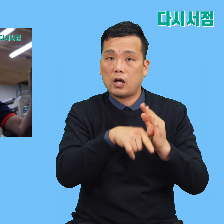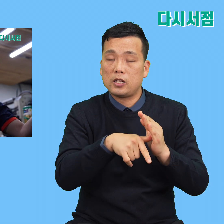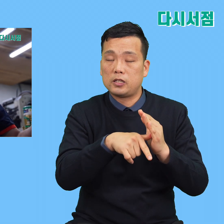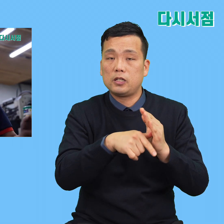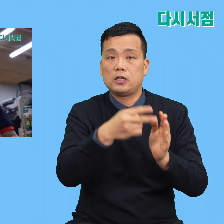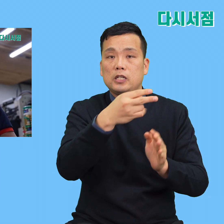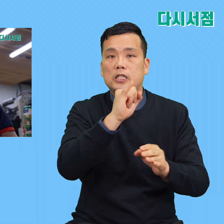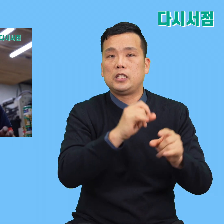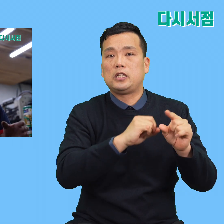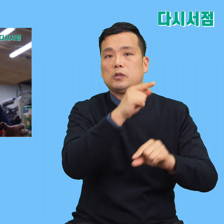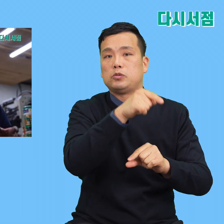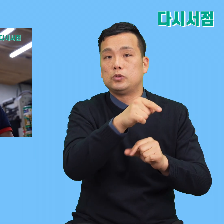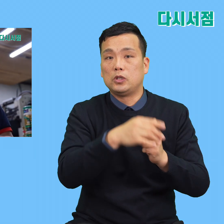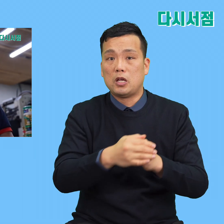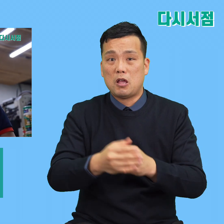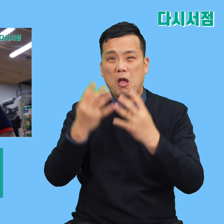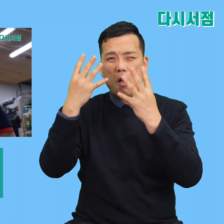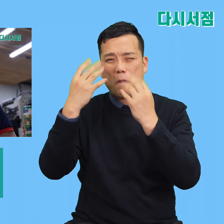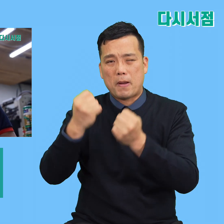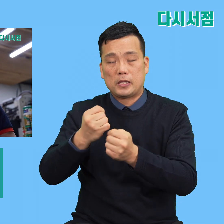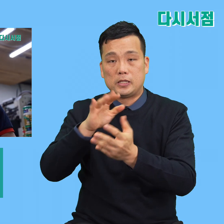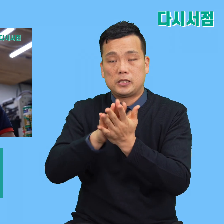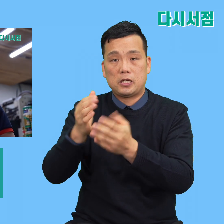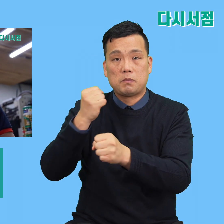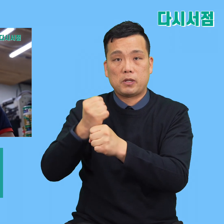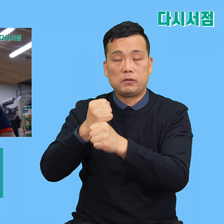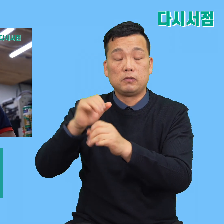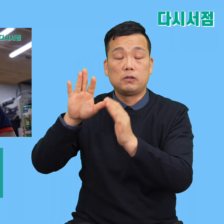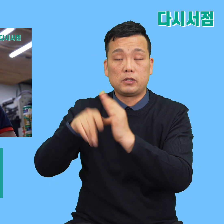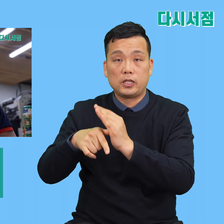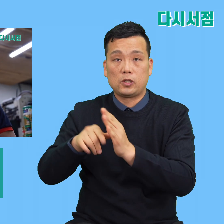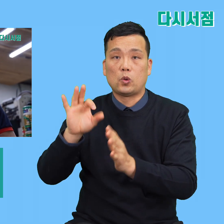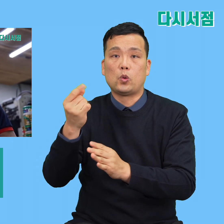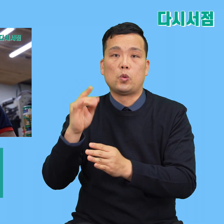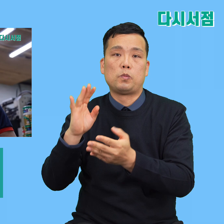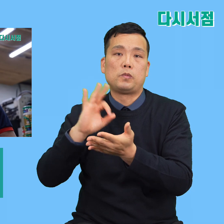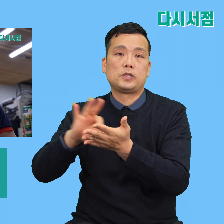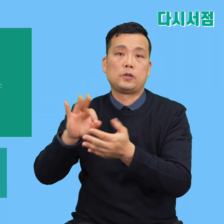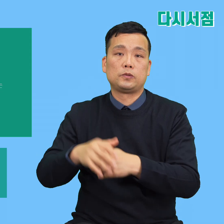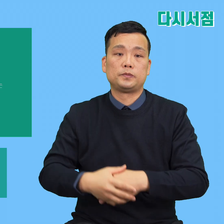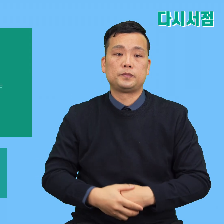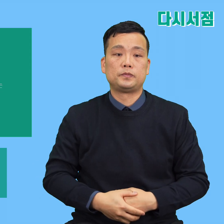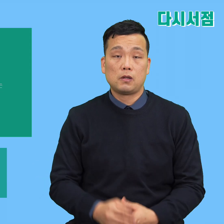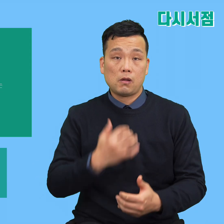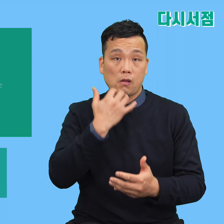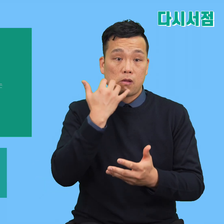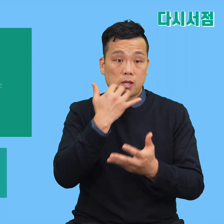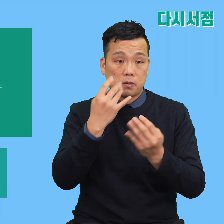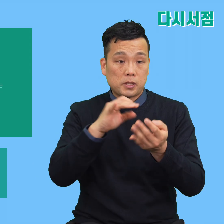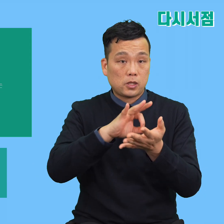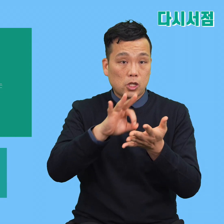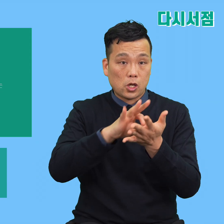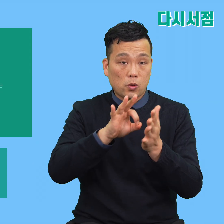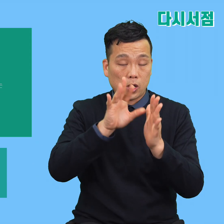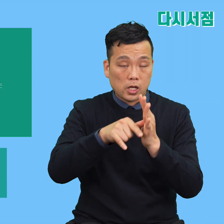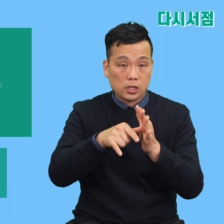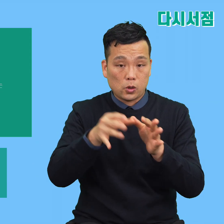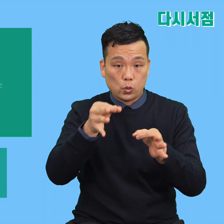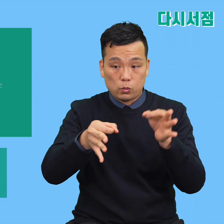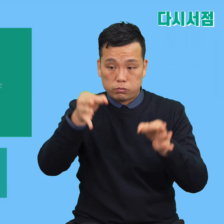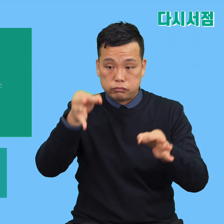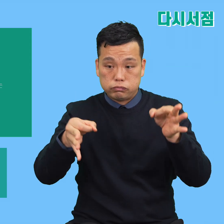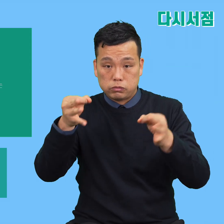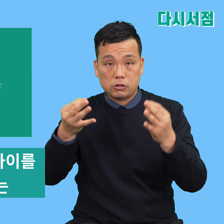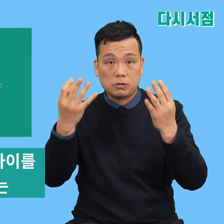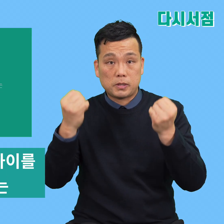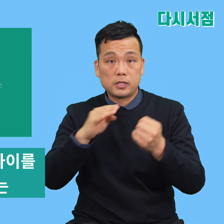이렇게 대량을 뭐 몇십만 부, 몇만 부 이렇게 주는 그럴 때는 옵셋을 찍어야 돼요. 컬러가 많아질수록 비용 차이가 많이